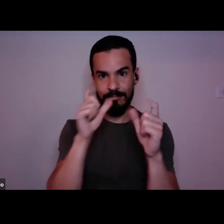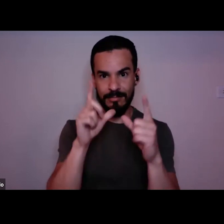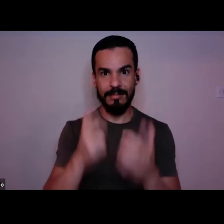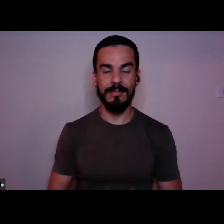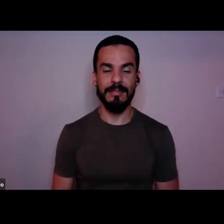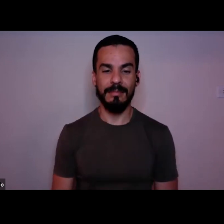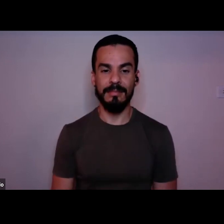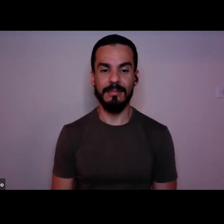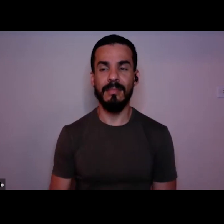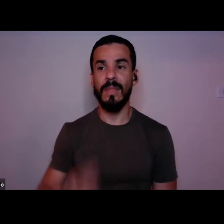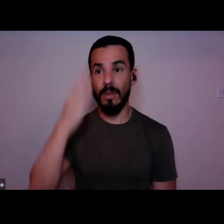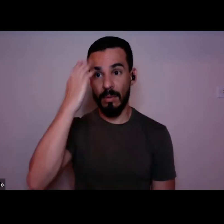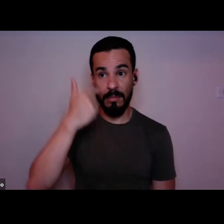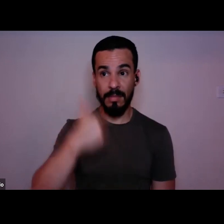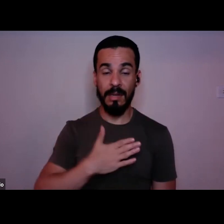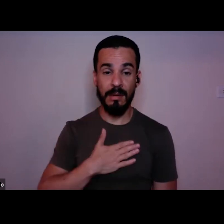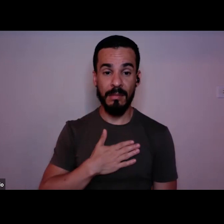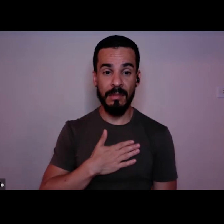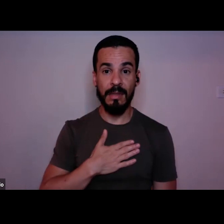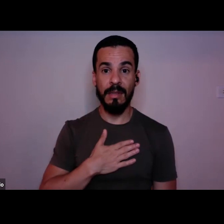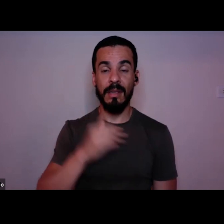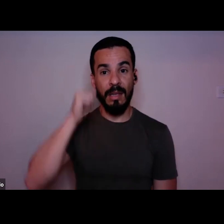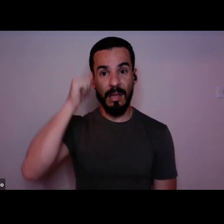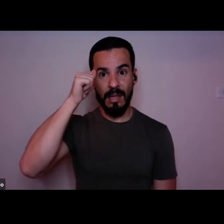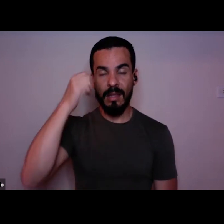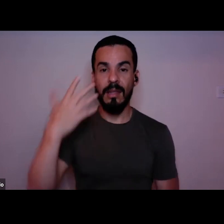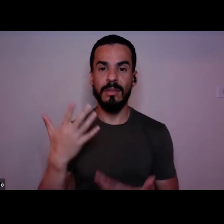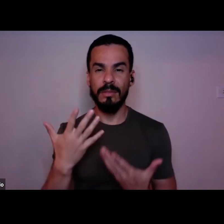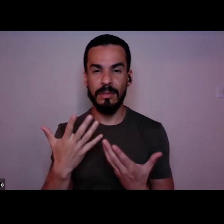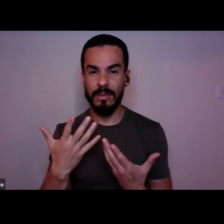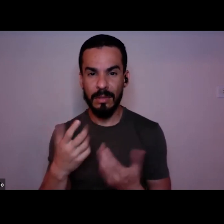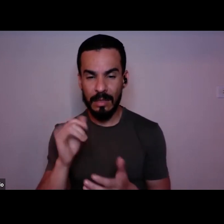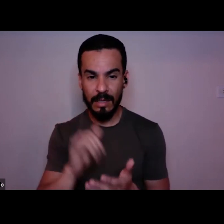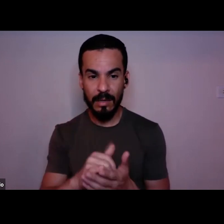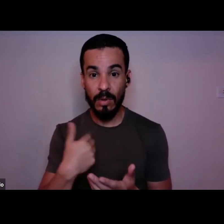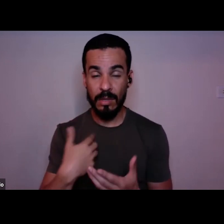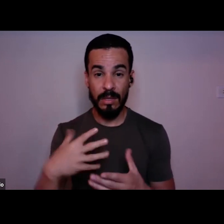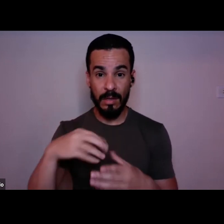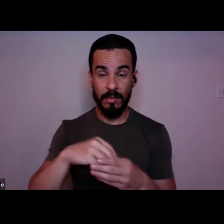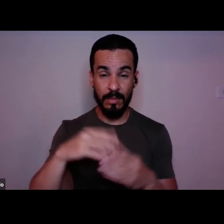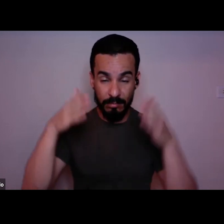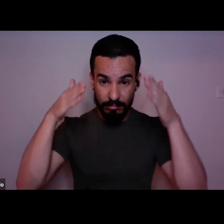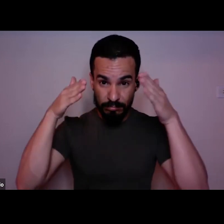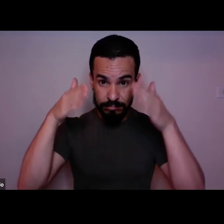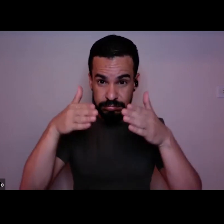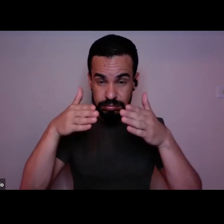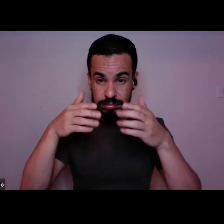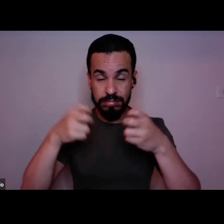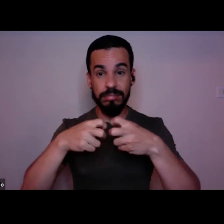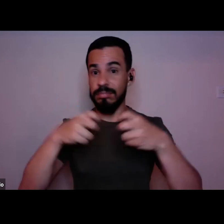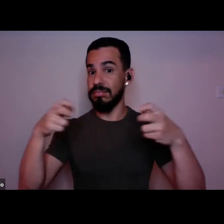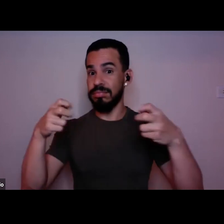por qué Para mí adulto es tan adictivo en la medida en que yo esté muy bienavenado y esté desconectado